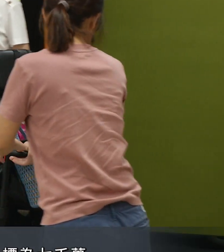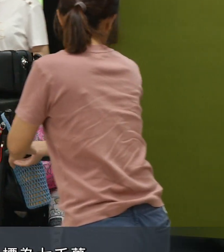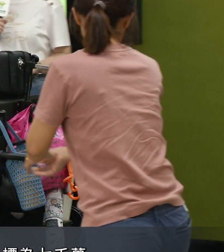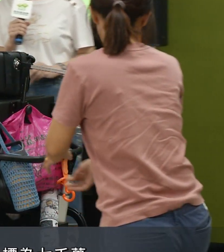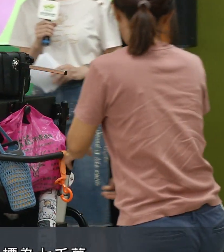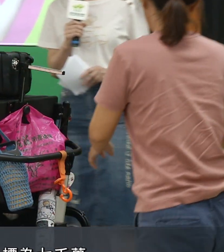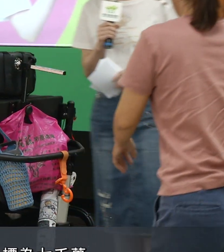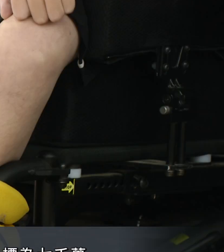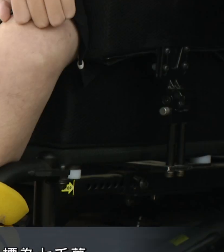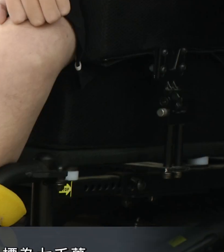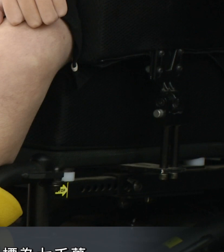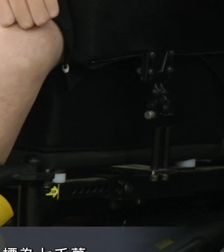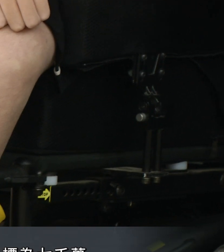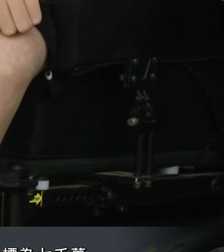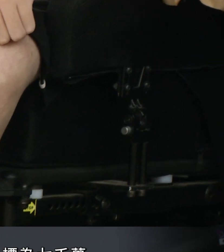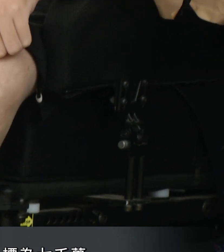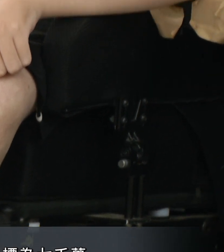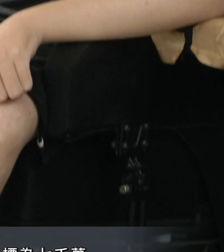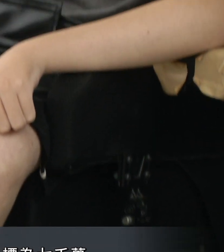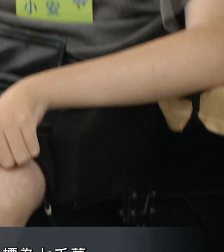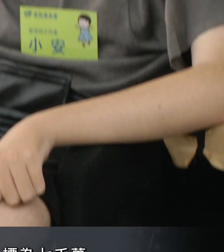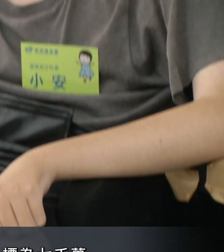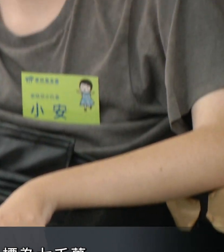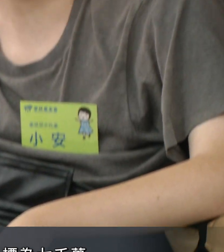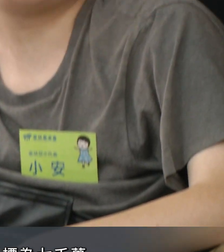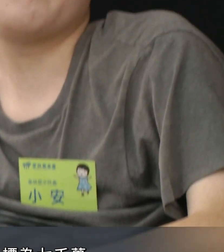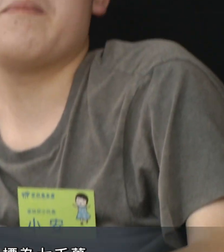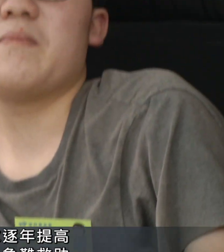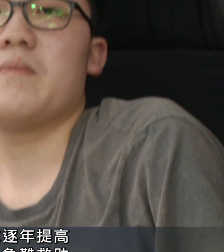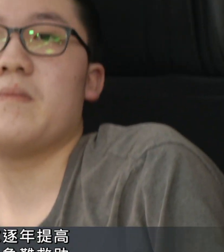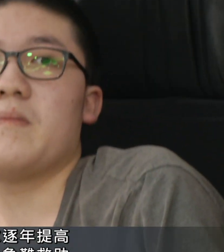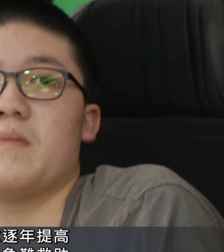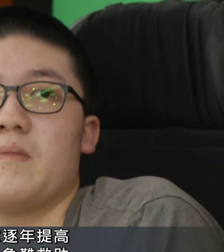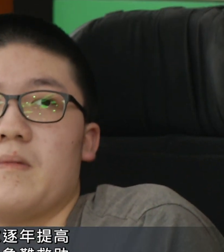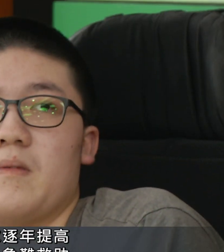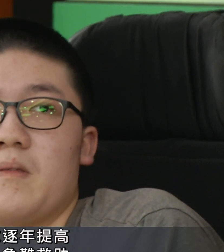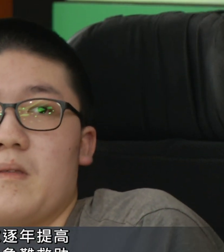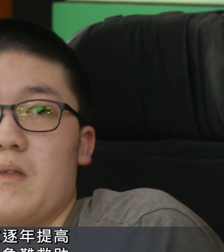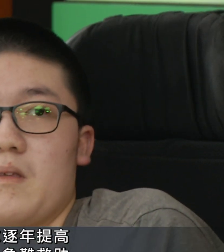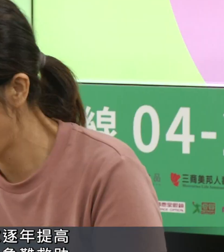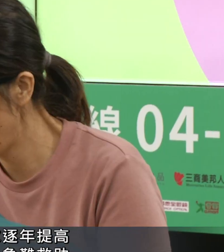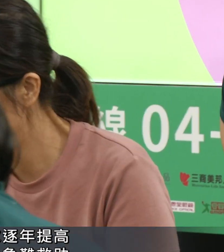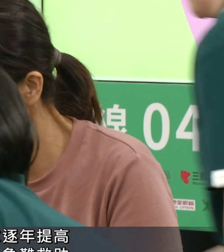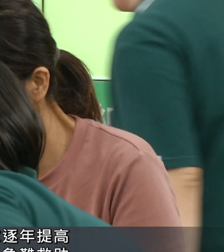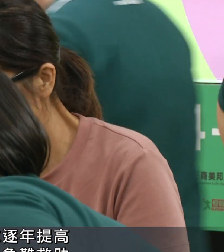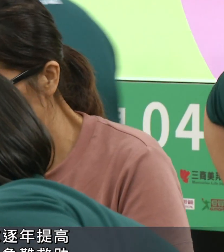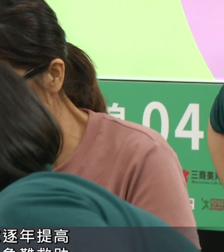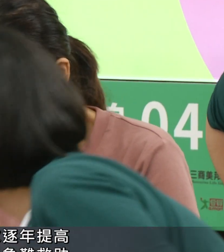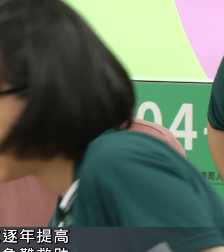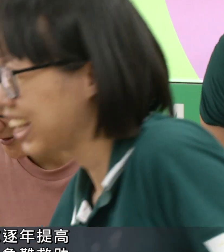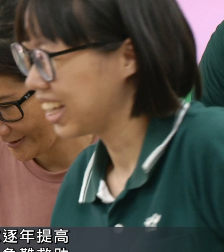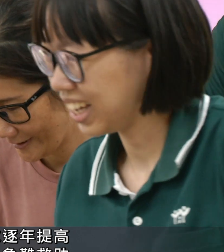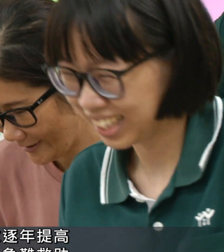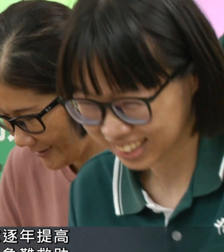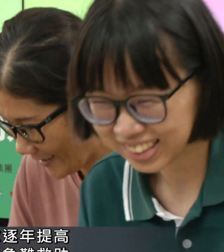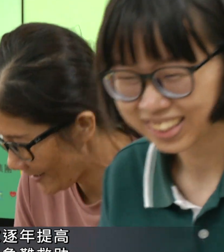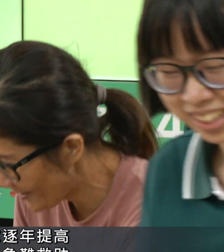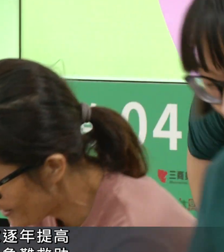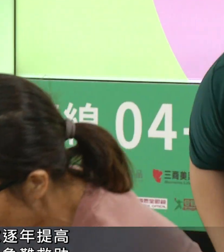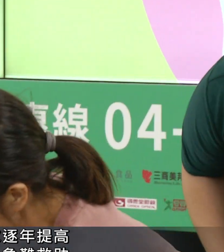70%。今年家福的募款目标为7000万。家福表示，家户需求逐年提高，希望募得款项做急难救